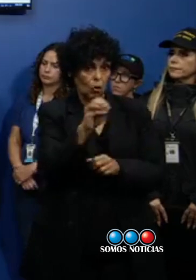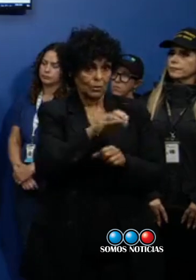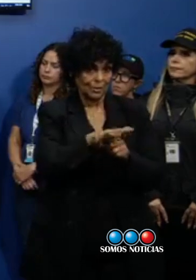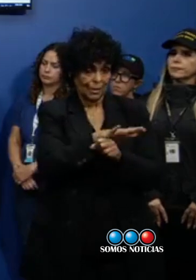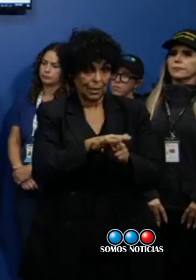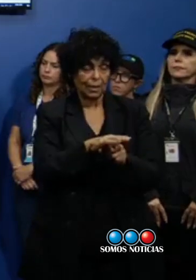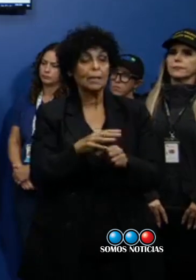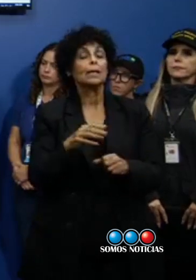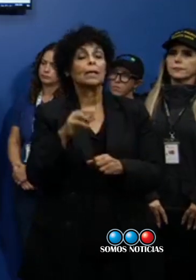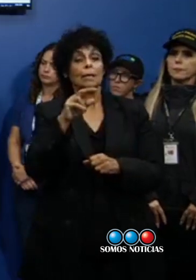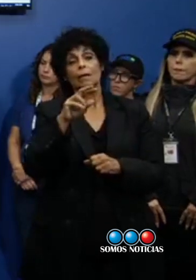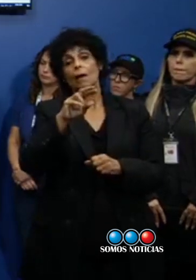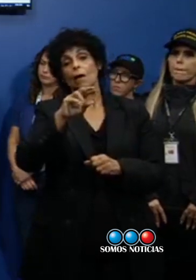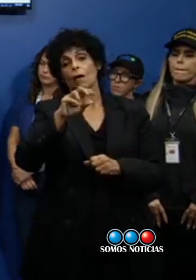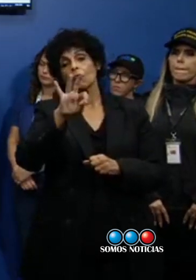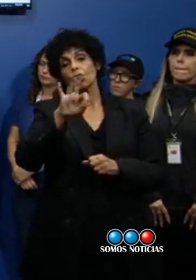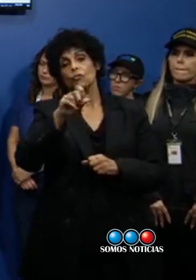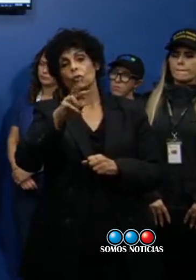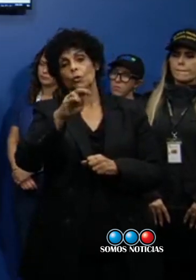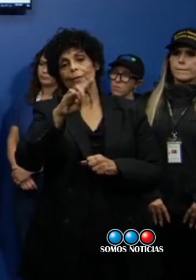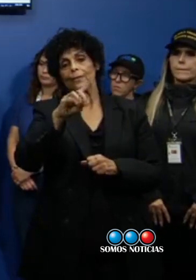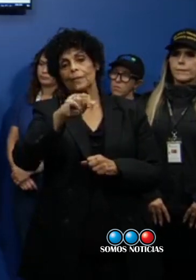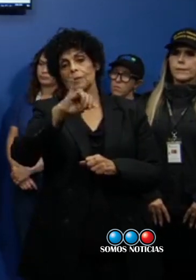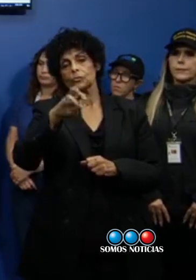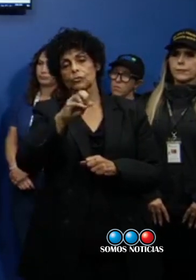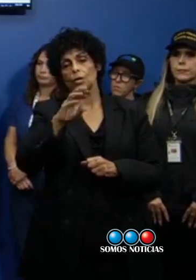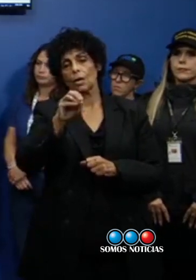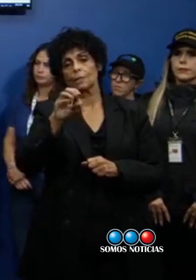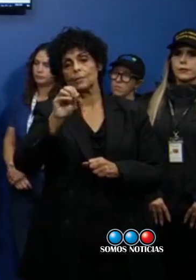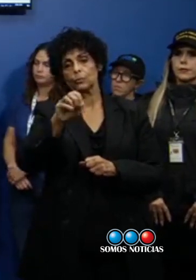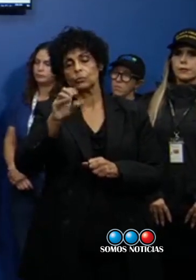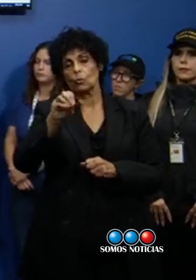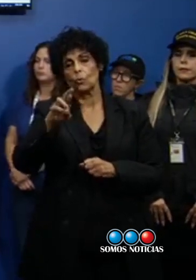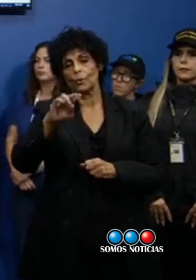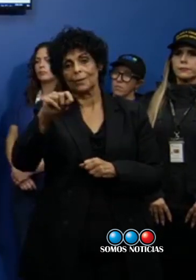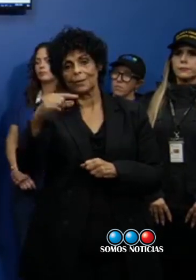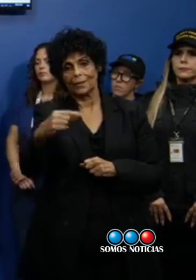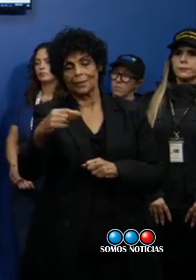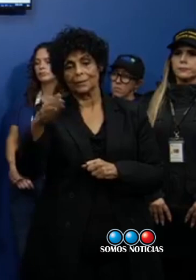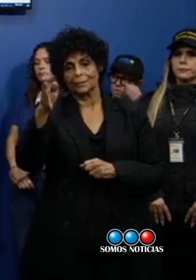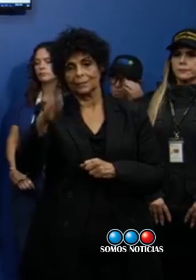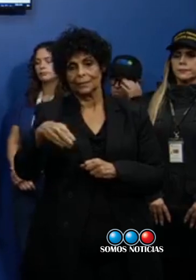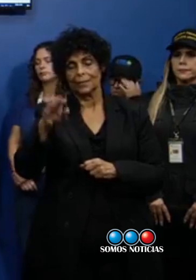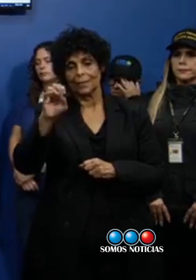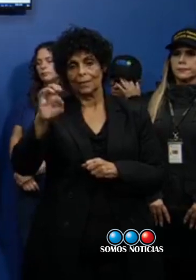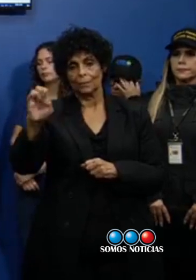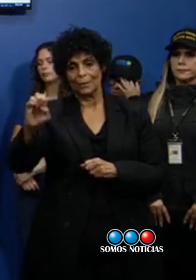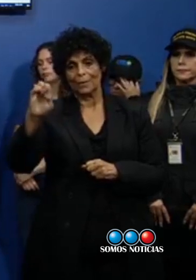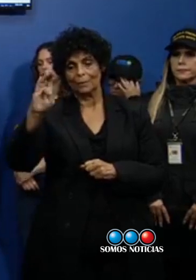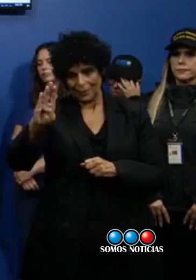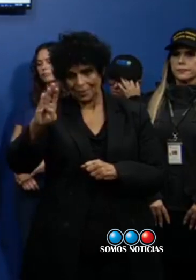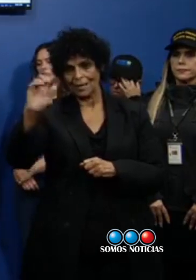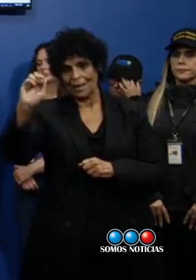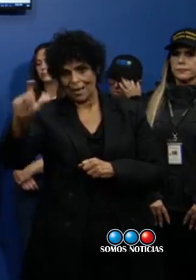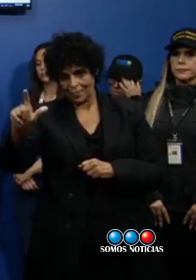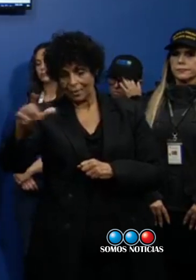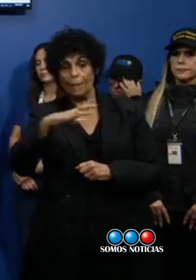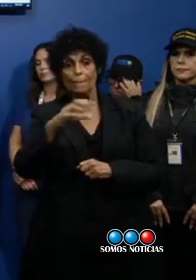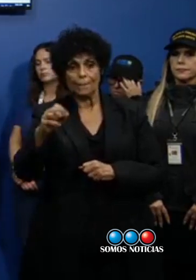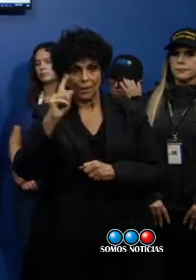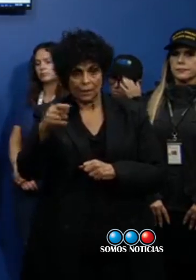visitar floridajobs.org gu ebl para solicitar